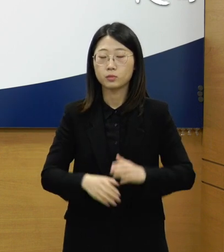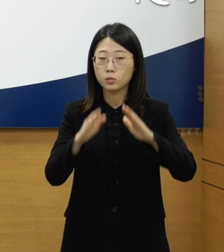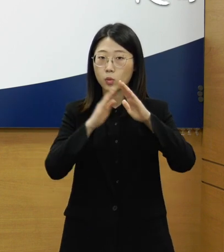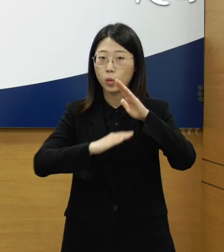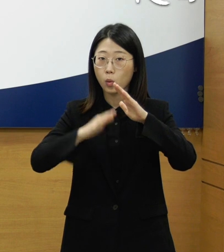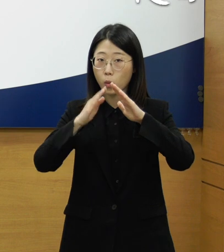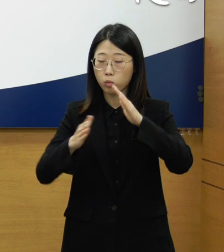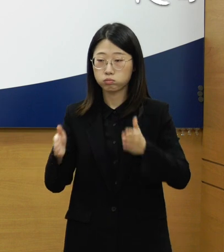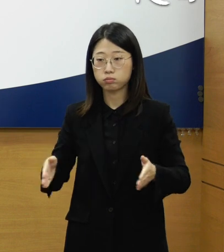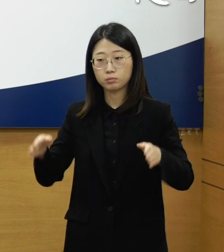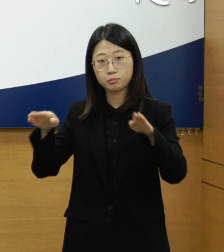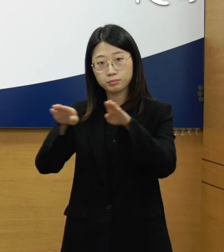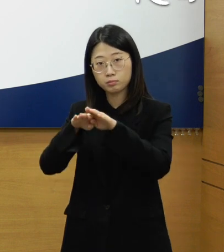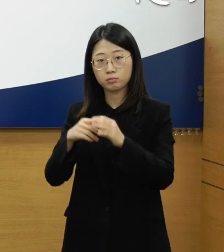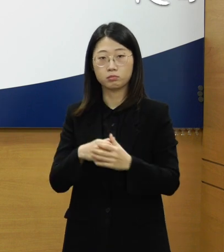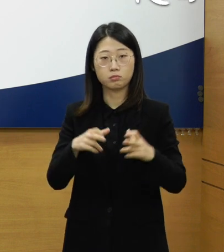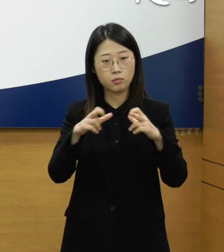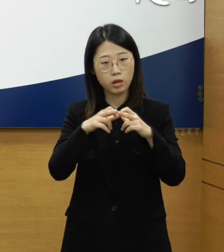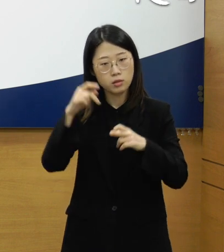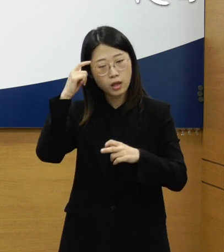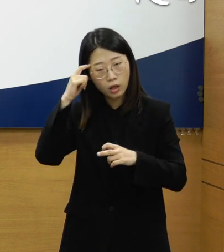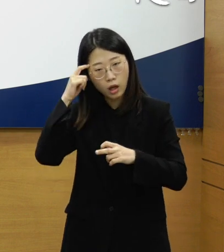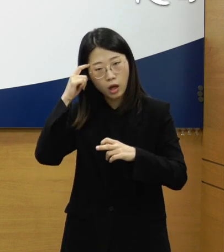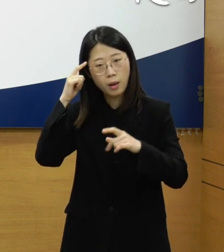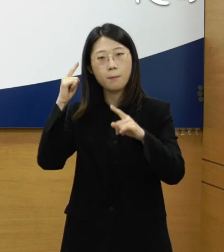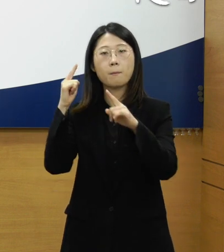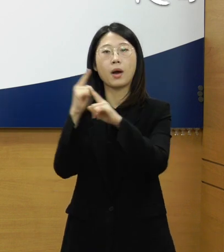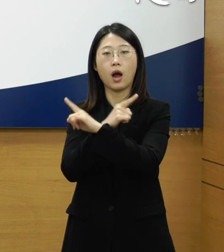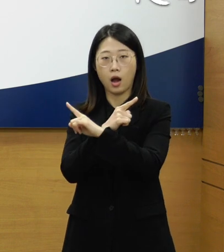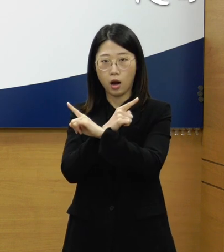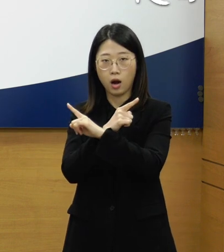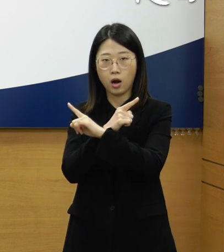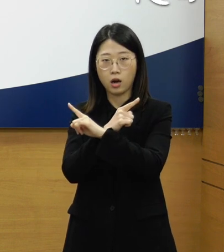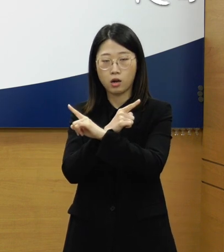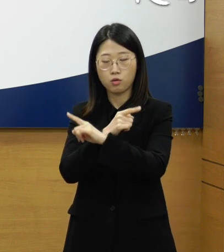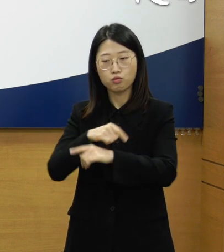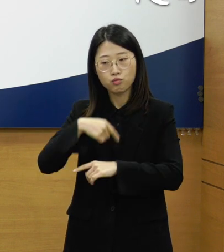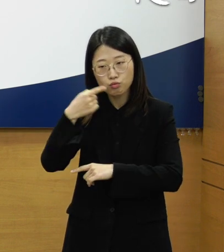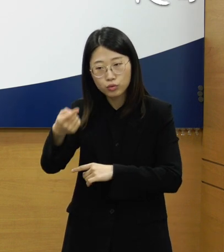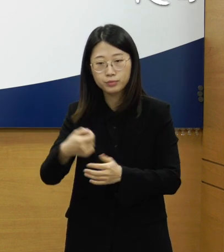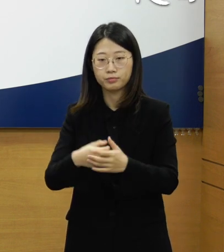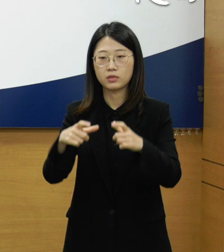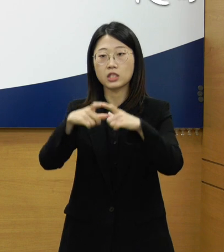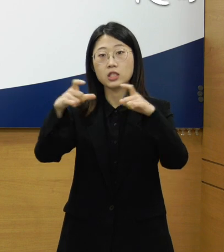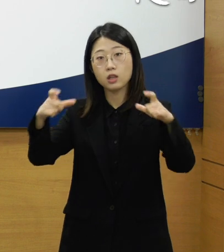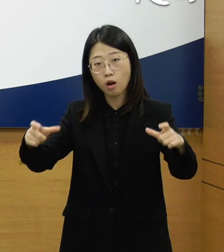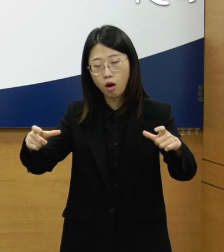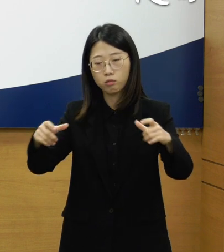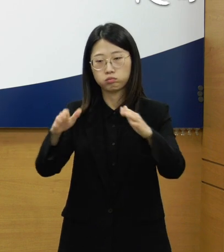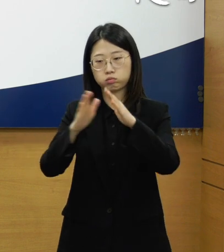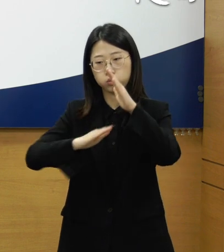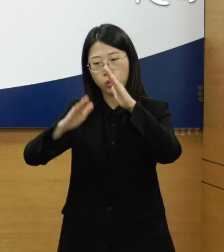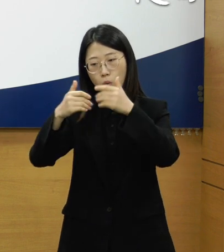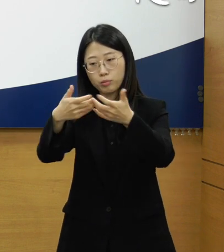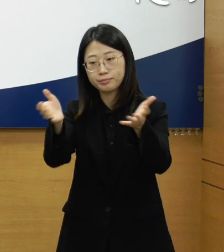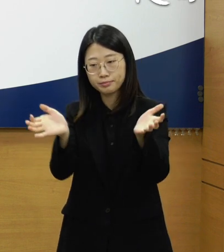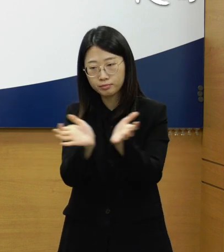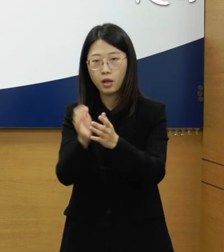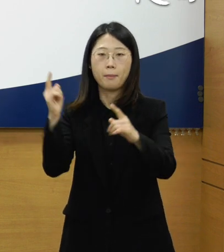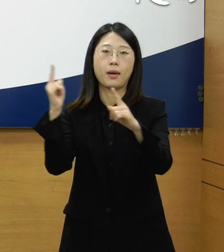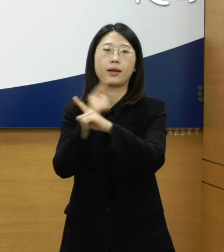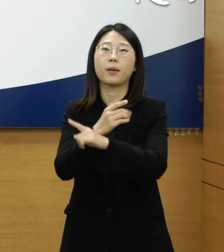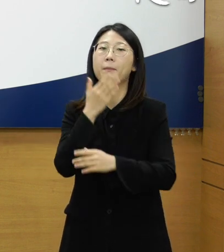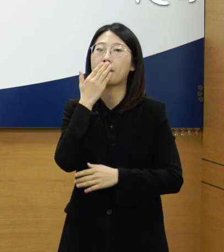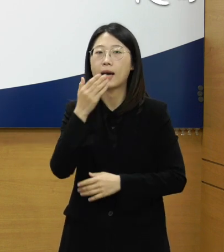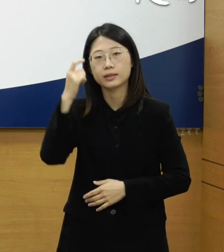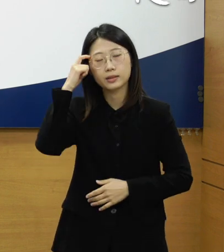공공기관에서 장애인식이 먼저 바뀌어야 지역 공동체가 바뀔 수 있다는 점에서